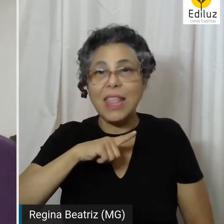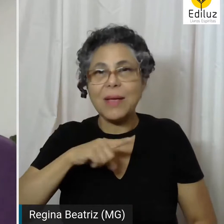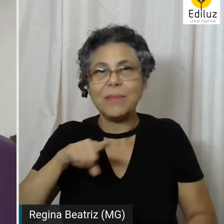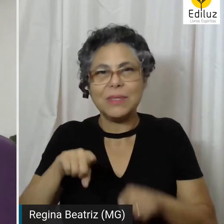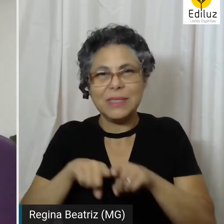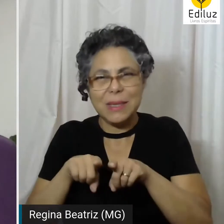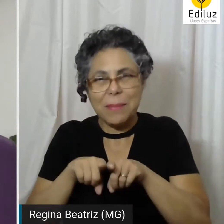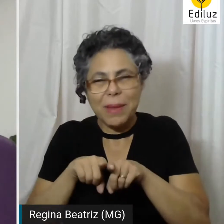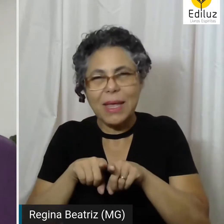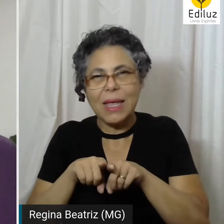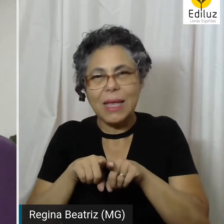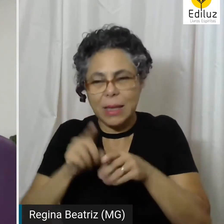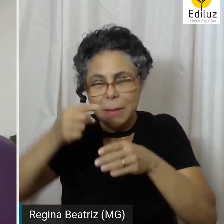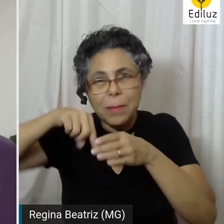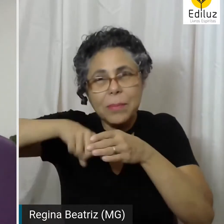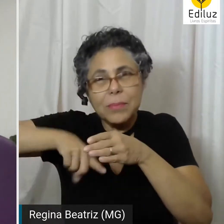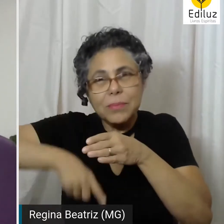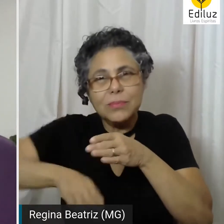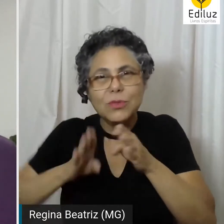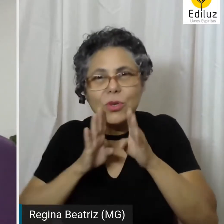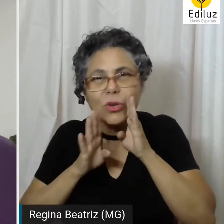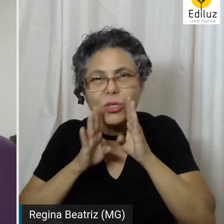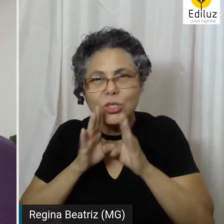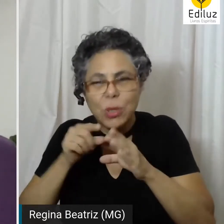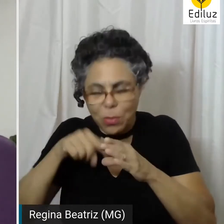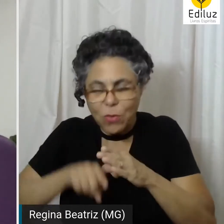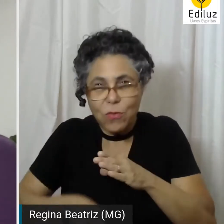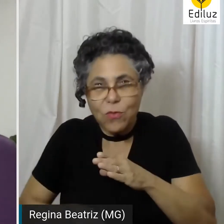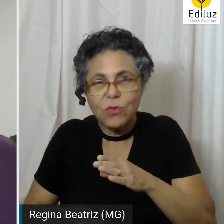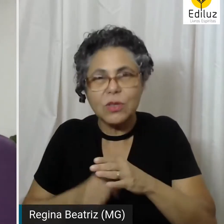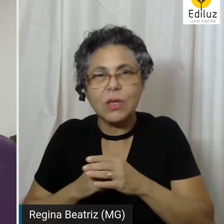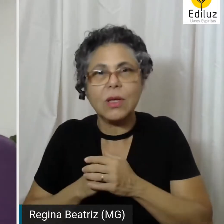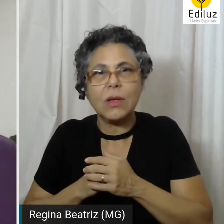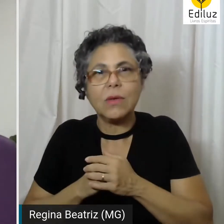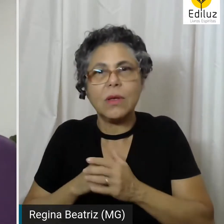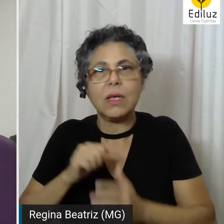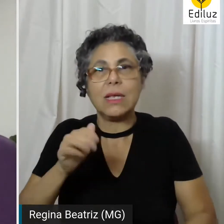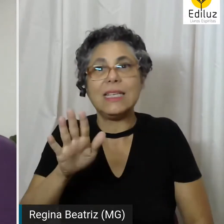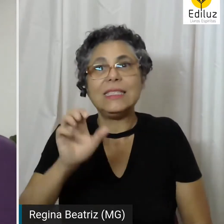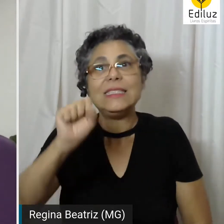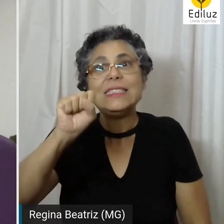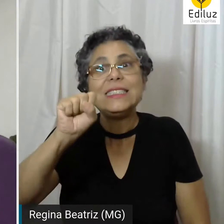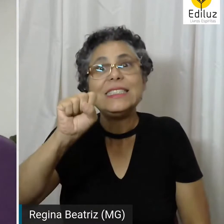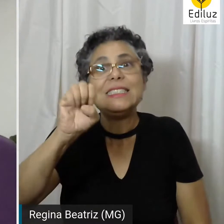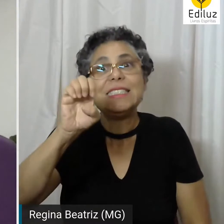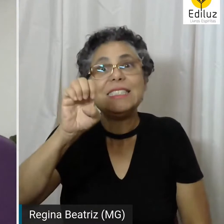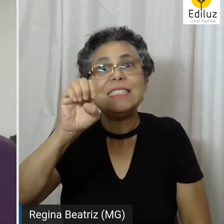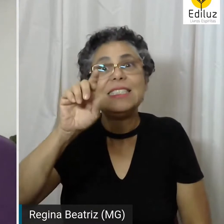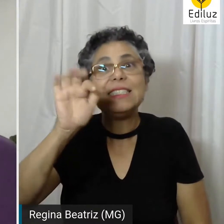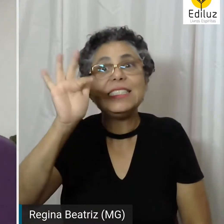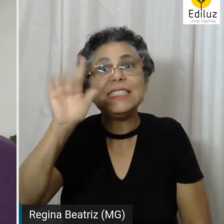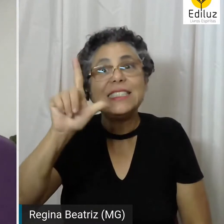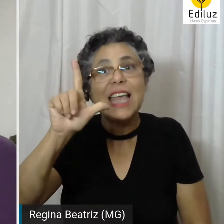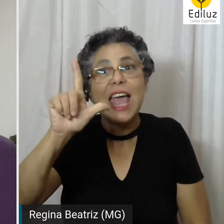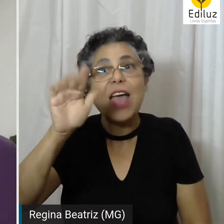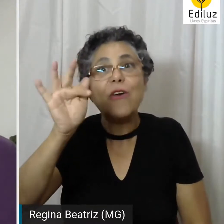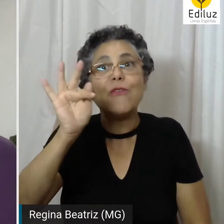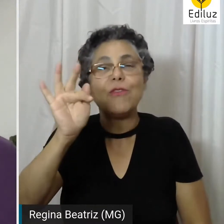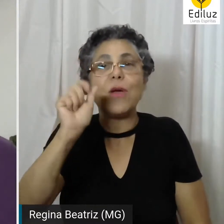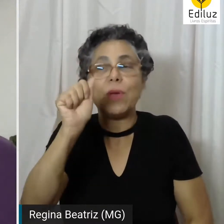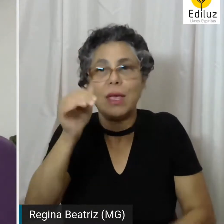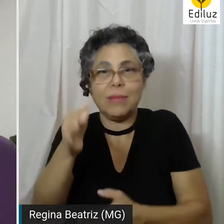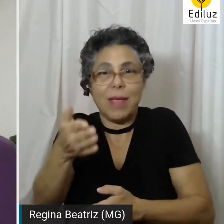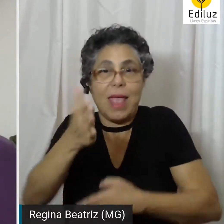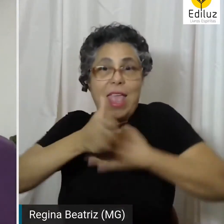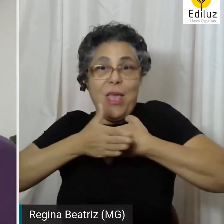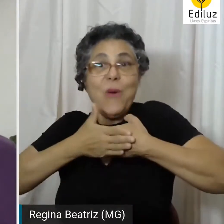psíquica da psicologia profunda, da psicologia analítica, o self, como um elemento estruturante da